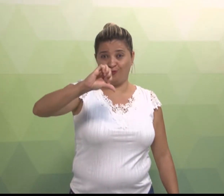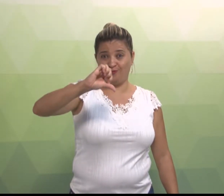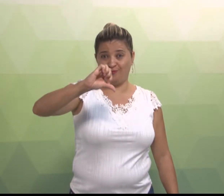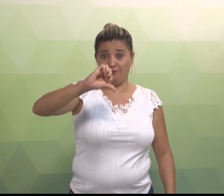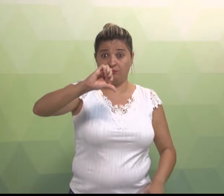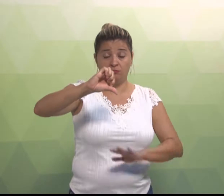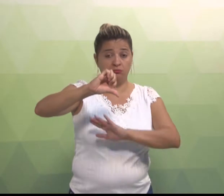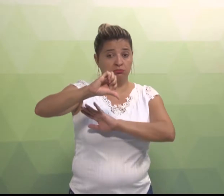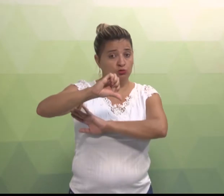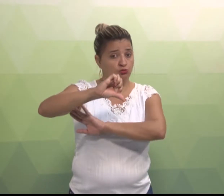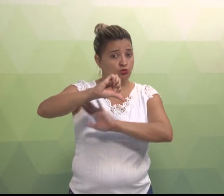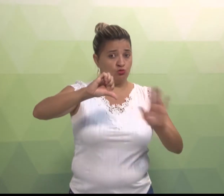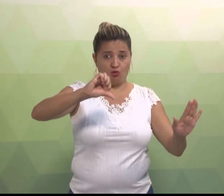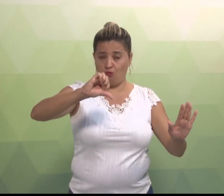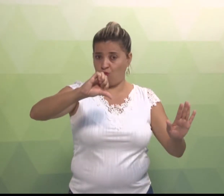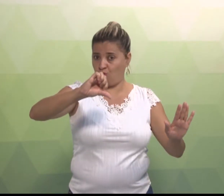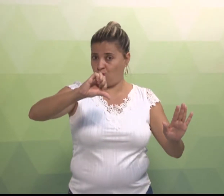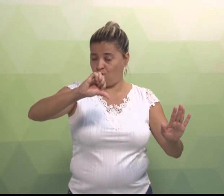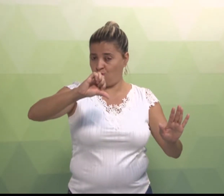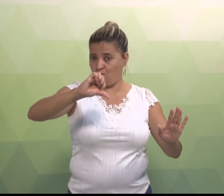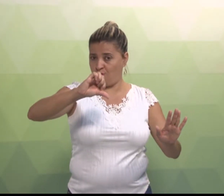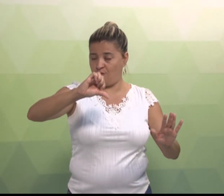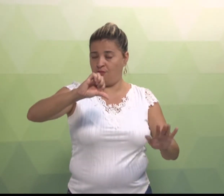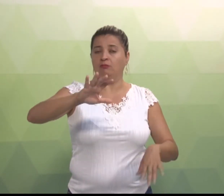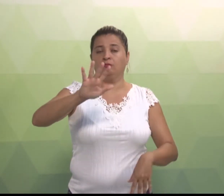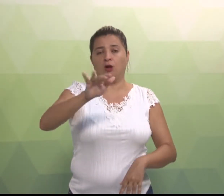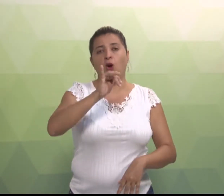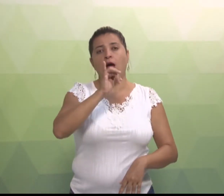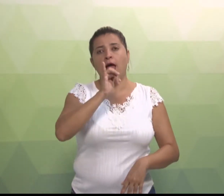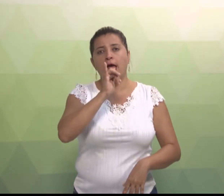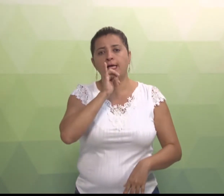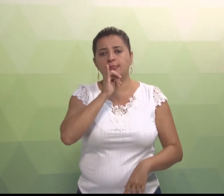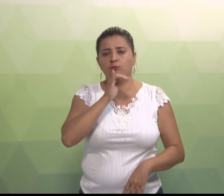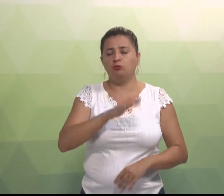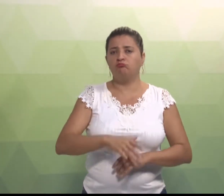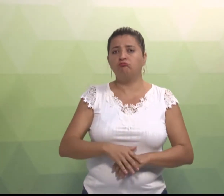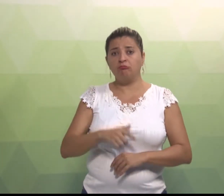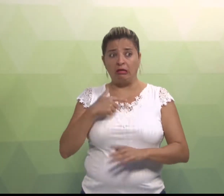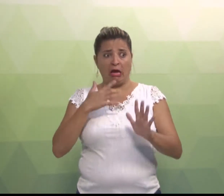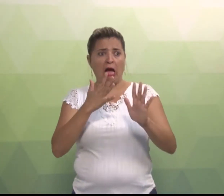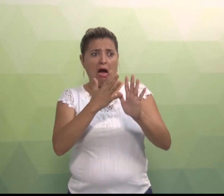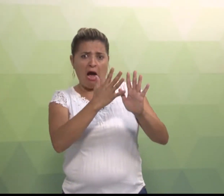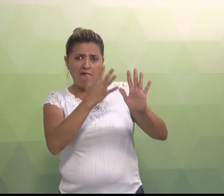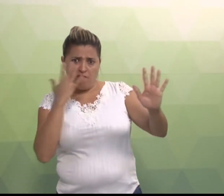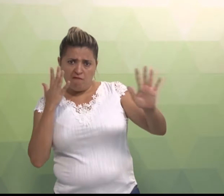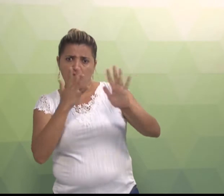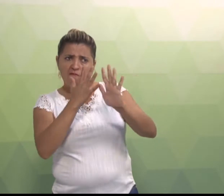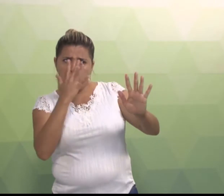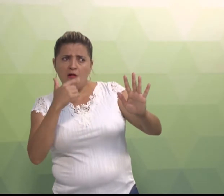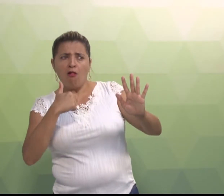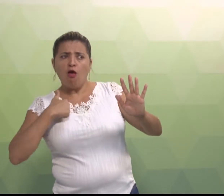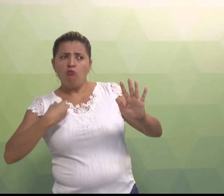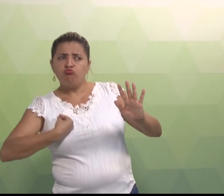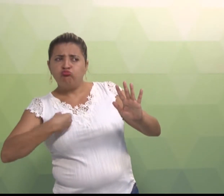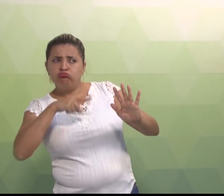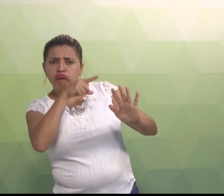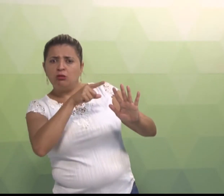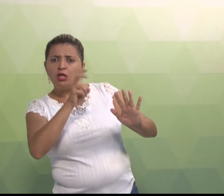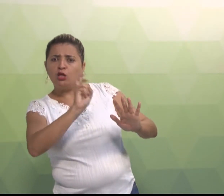oitavo, nono, somente. Então, por exemplo, na fila, eu estou em